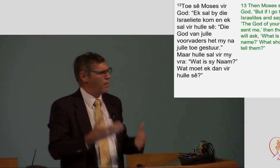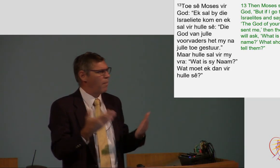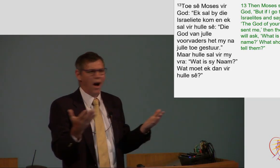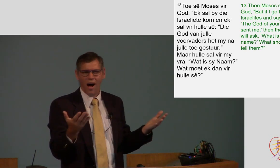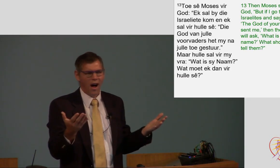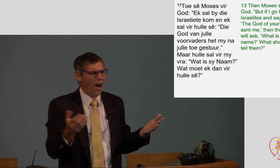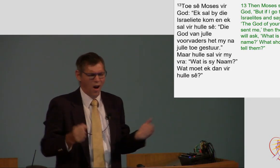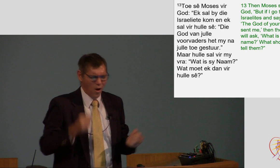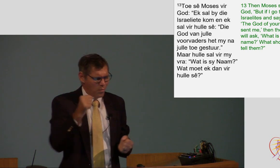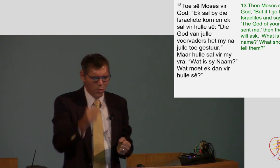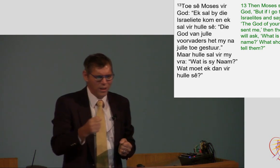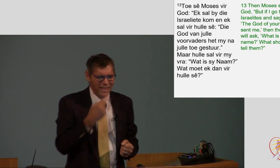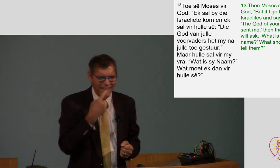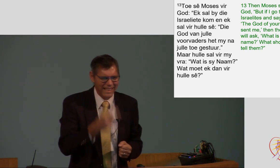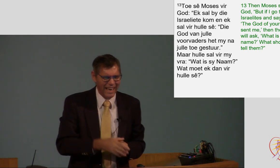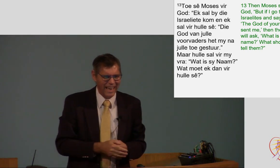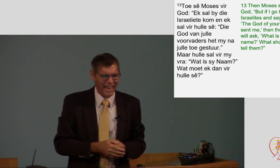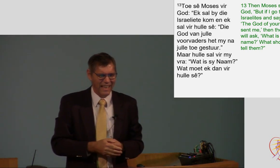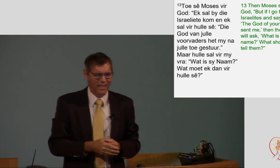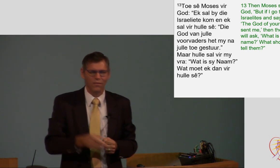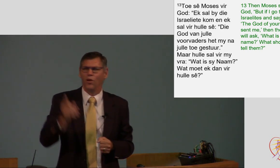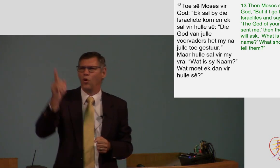Maar Moses sê vir God,